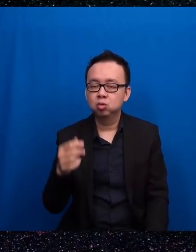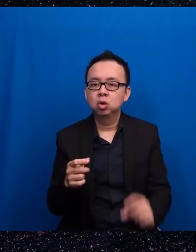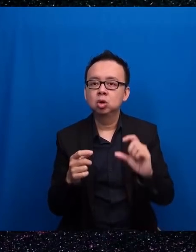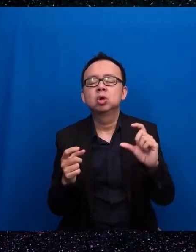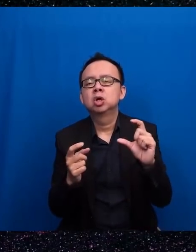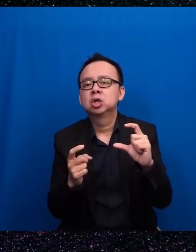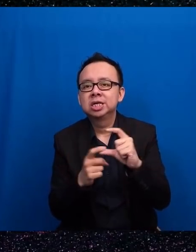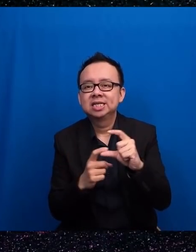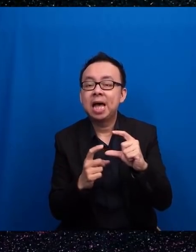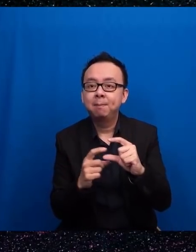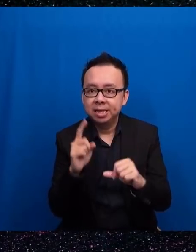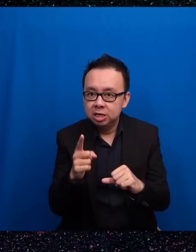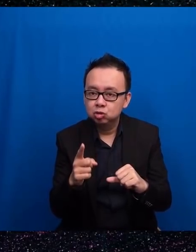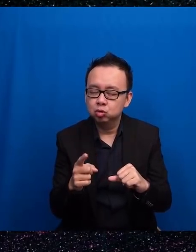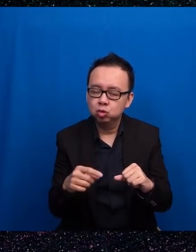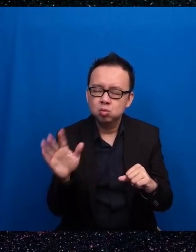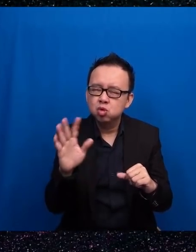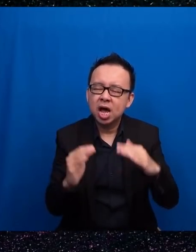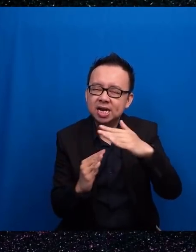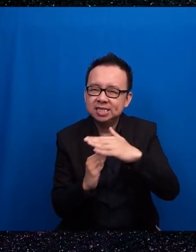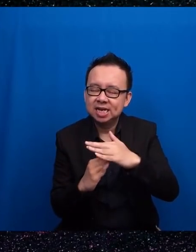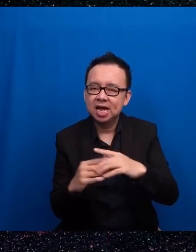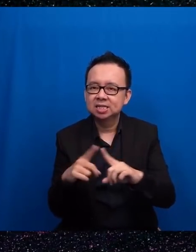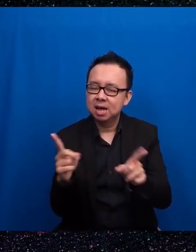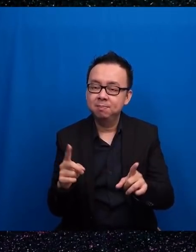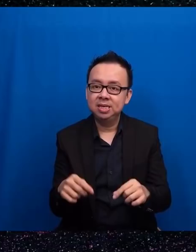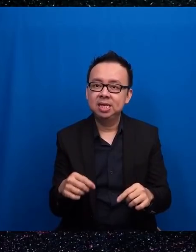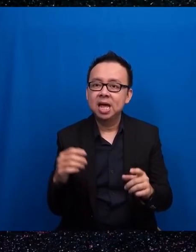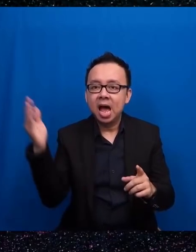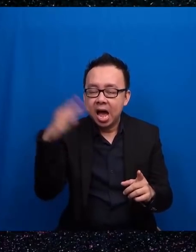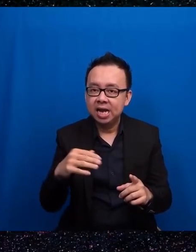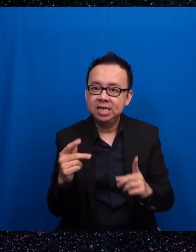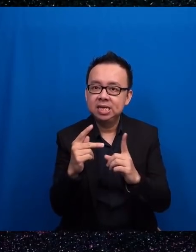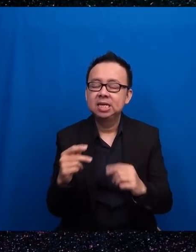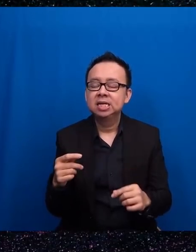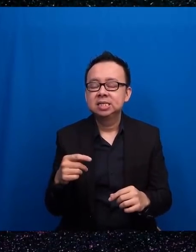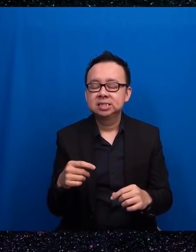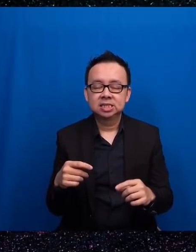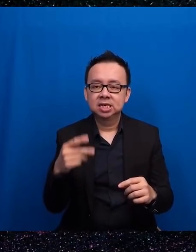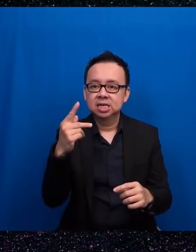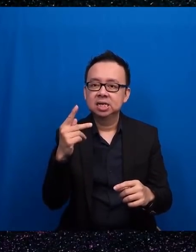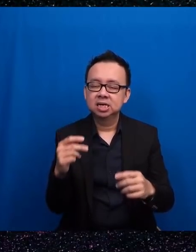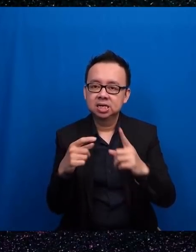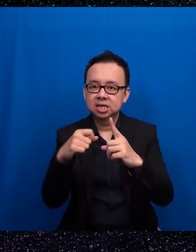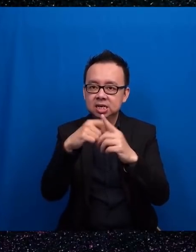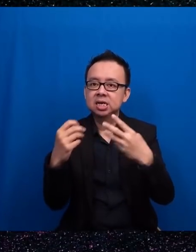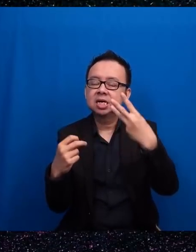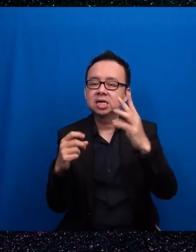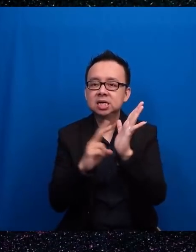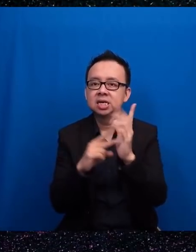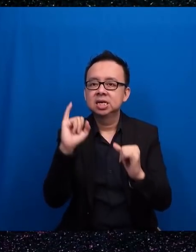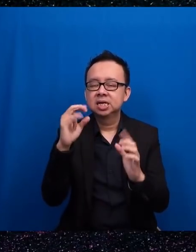Sabat itu bukan hanya istirahat, tapi hari kenikmatan. Nah, Sabat kalau di dalam